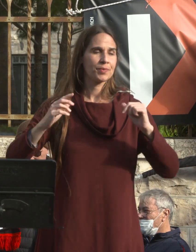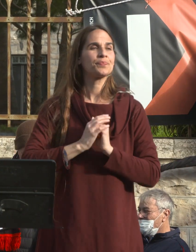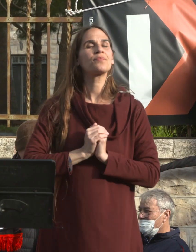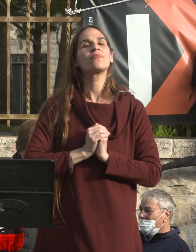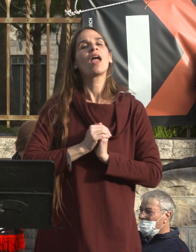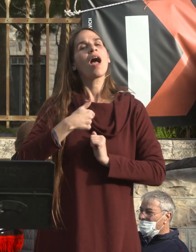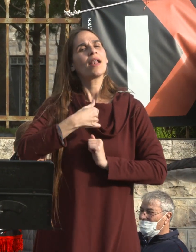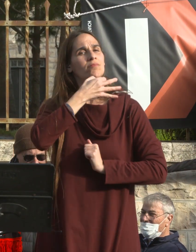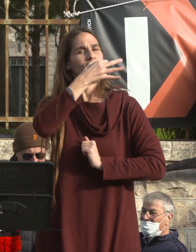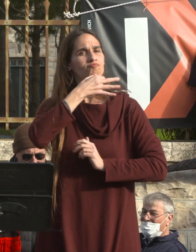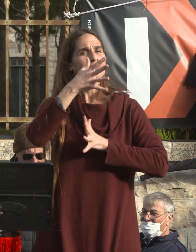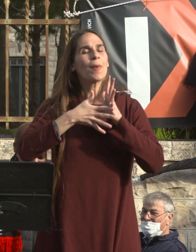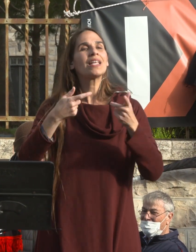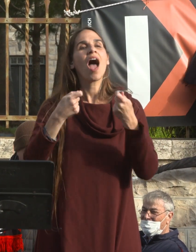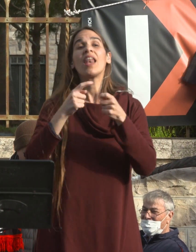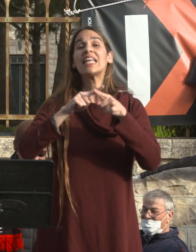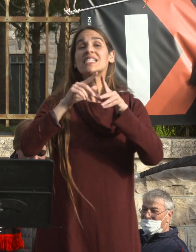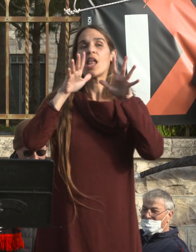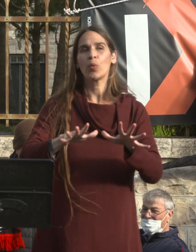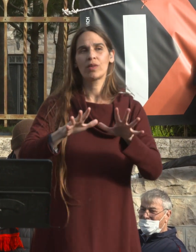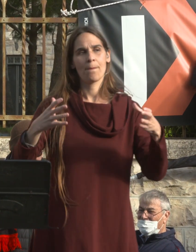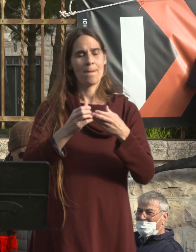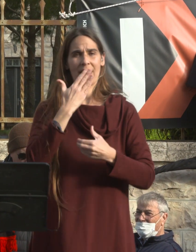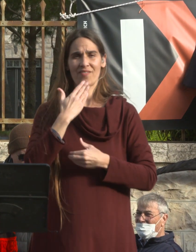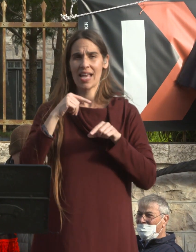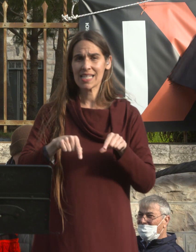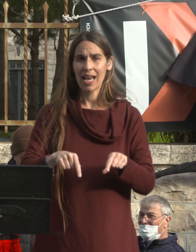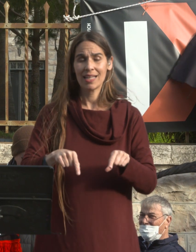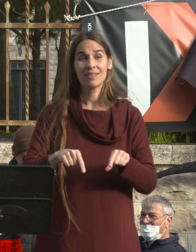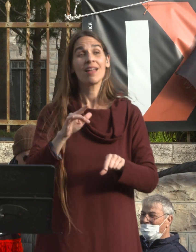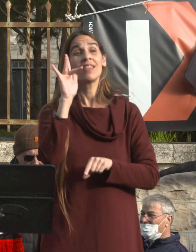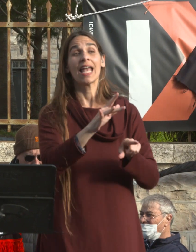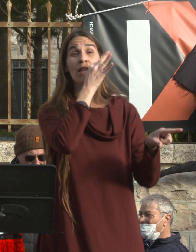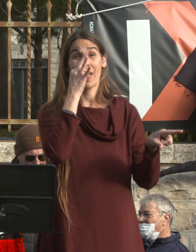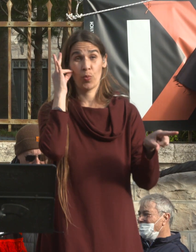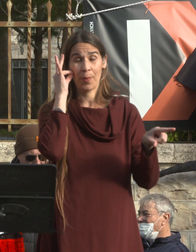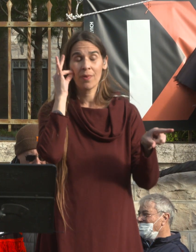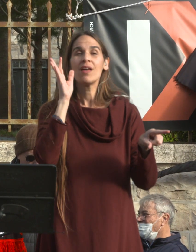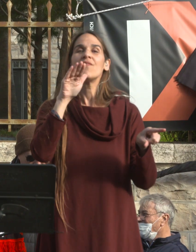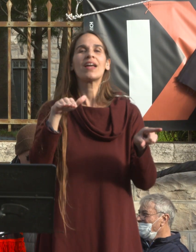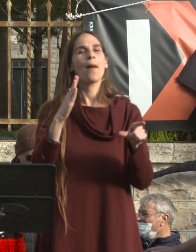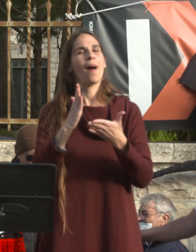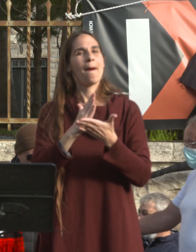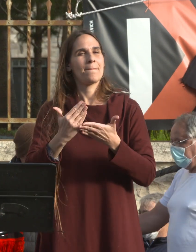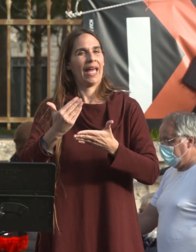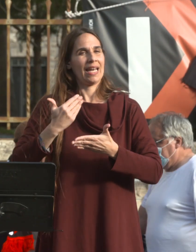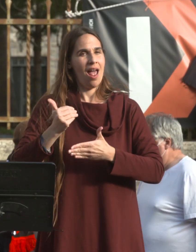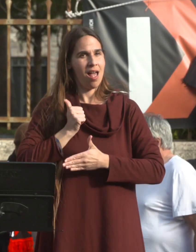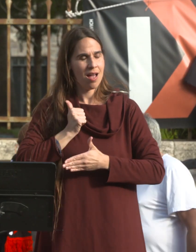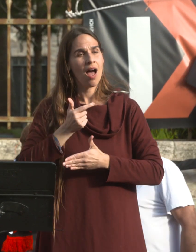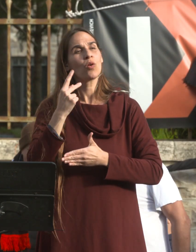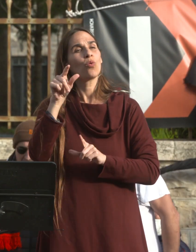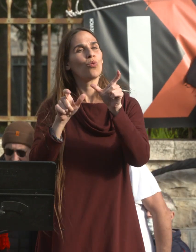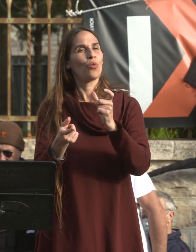איתם על גזענות בחברה הישראלית, כן, עם בדואים, וגם במכינה השנייה היו בני